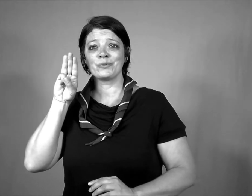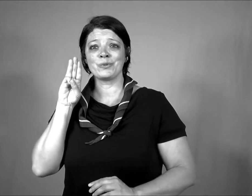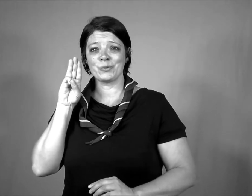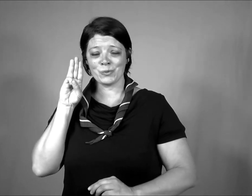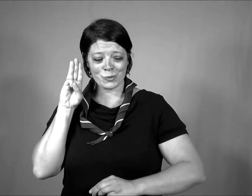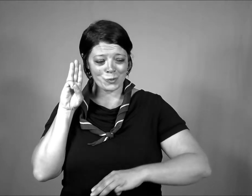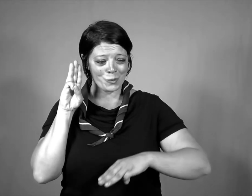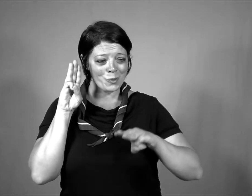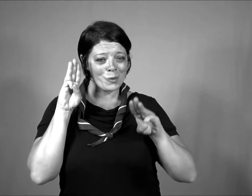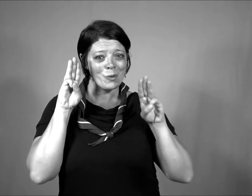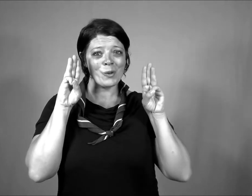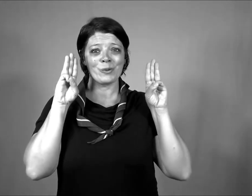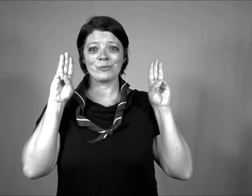salue.